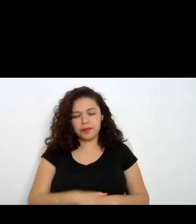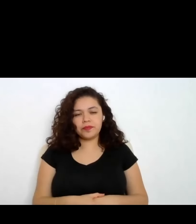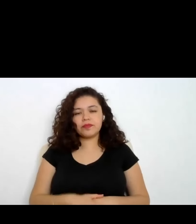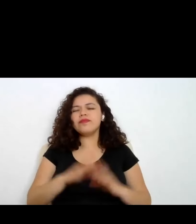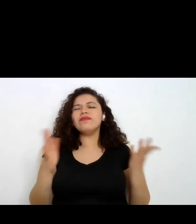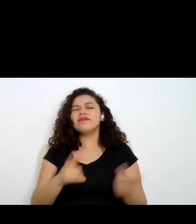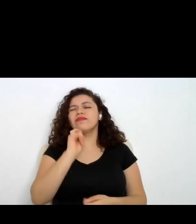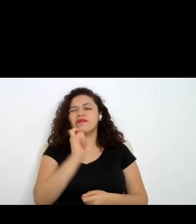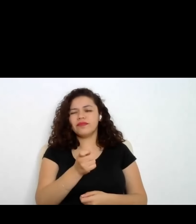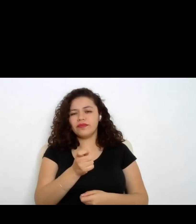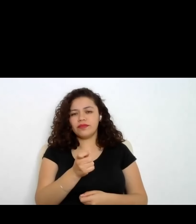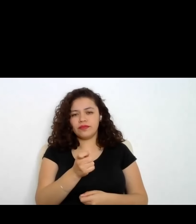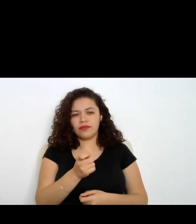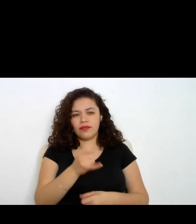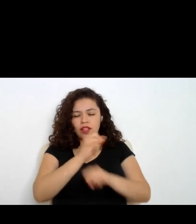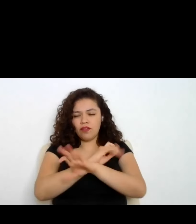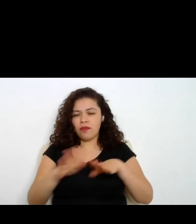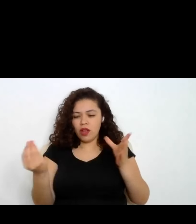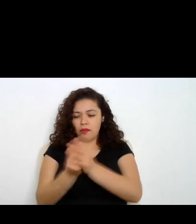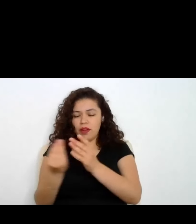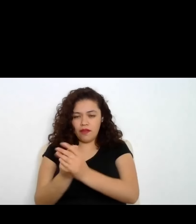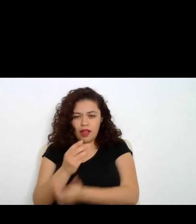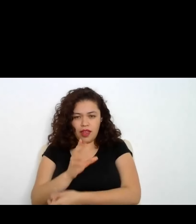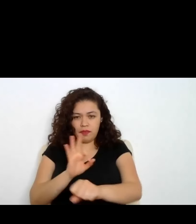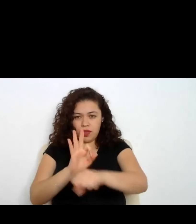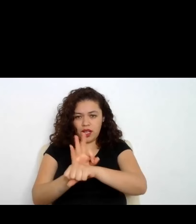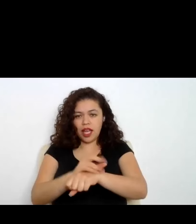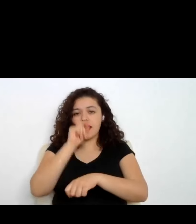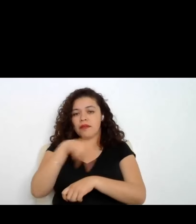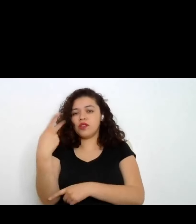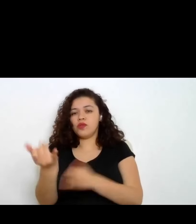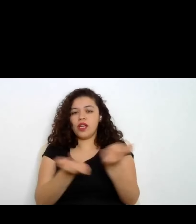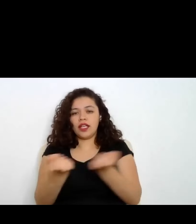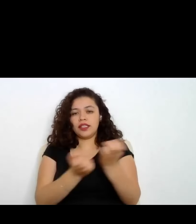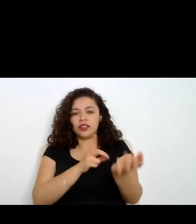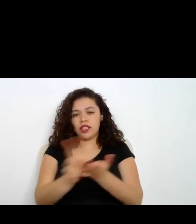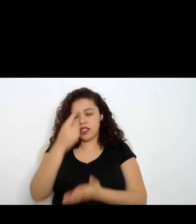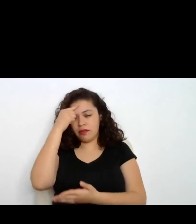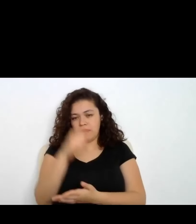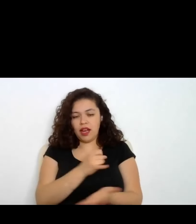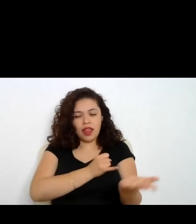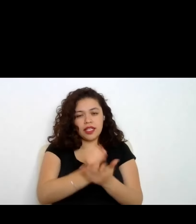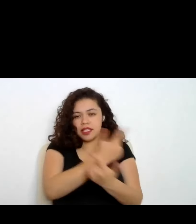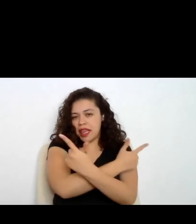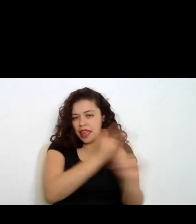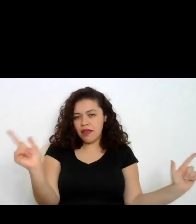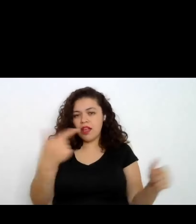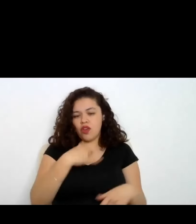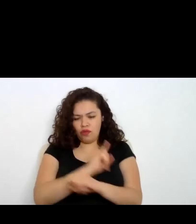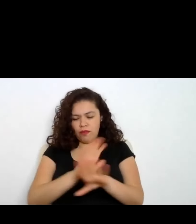a garantizar la protección de los datos personales y el ejercicio de derechos a decidir de manera libre e